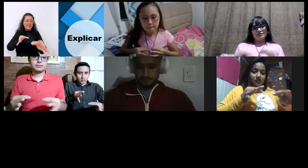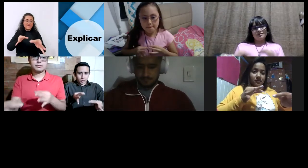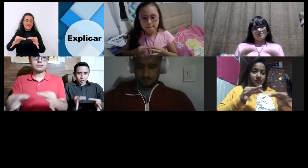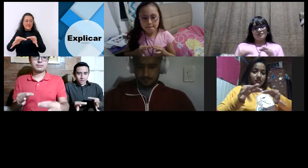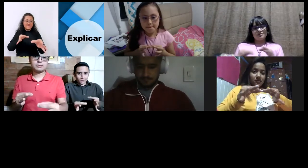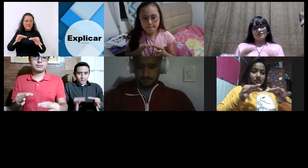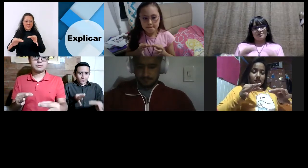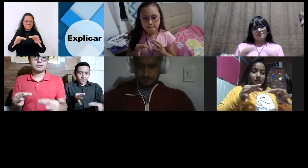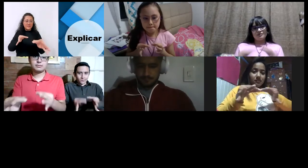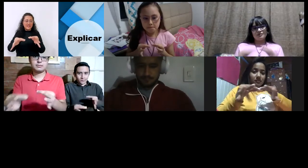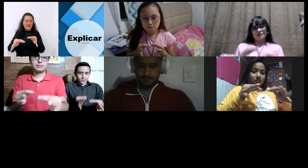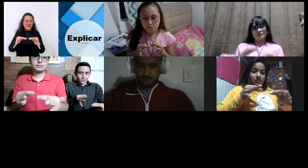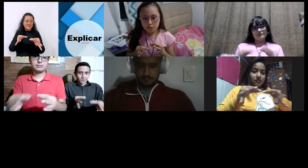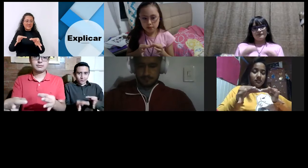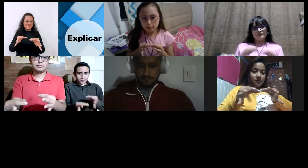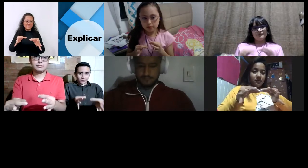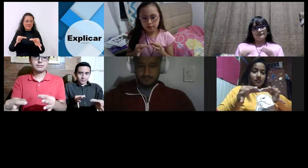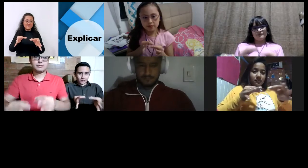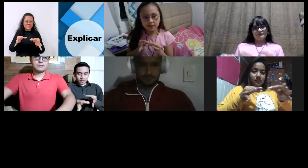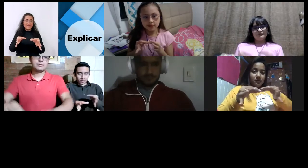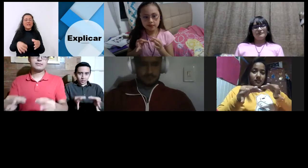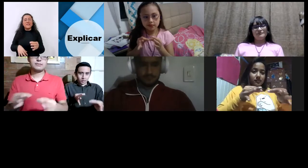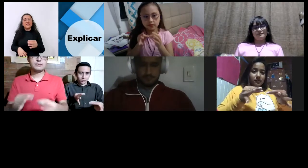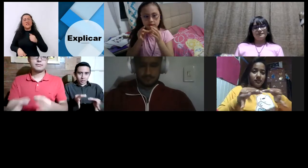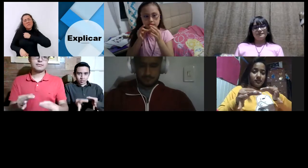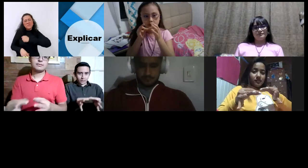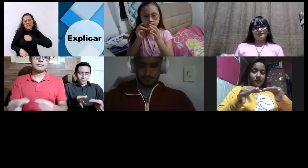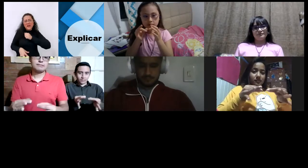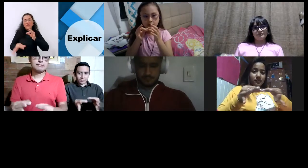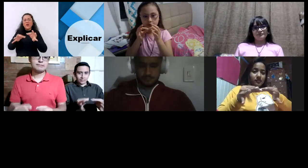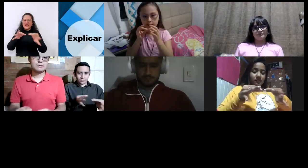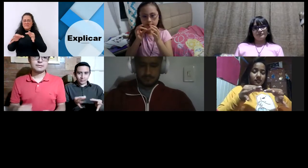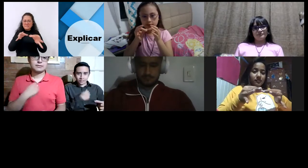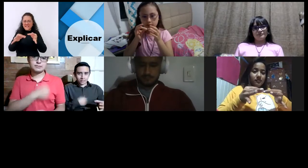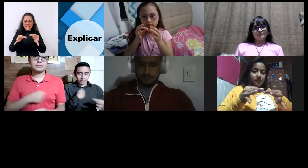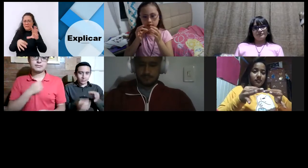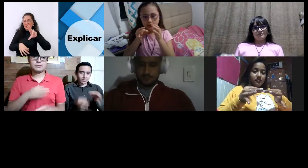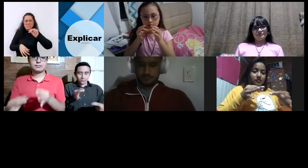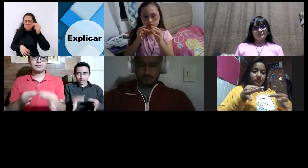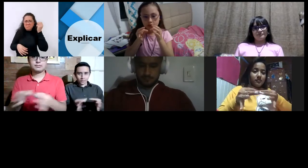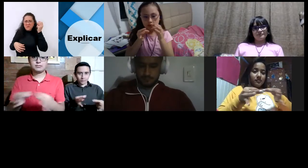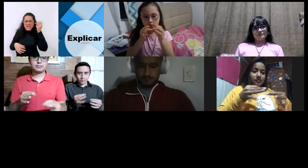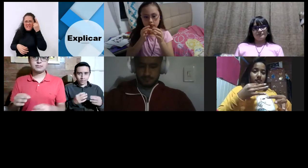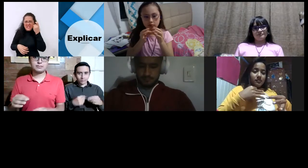y atrás. Explicar. Entonces, por favor, explícame. No